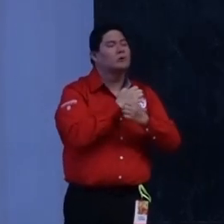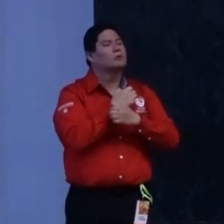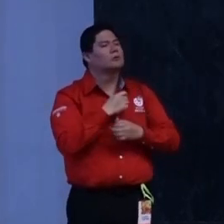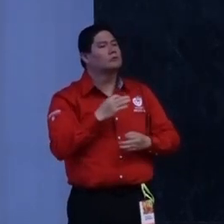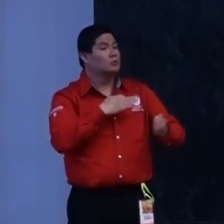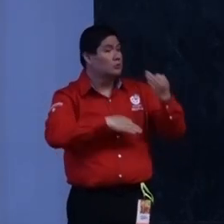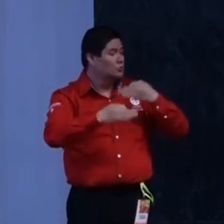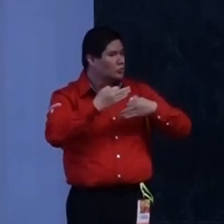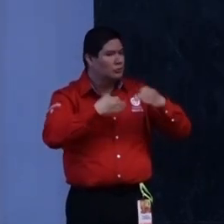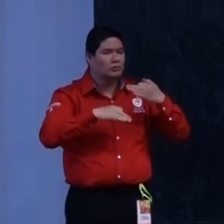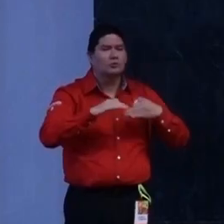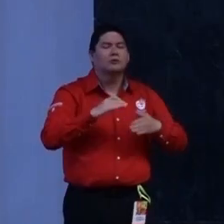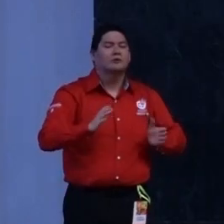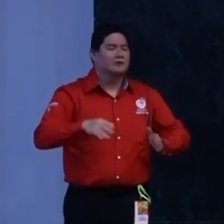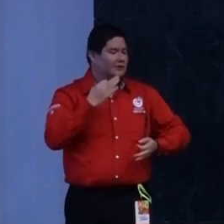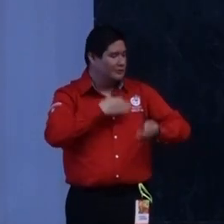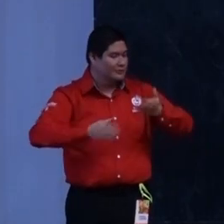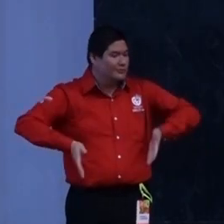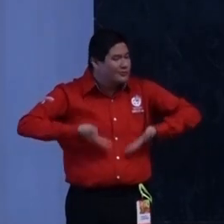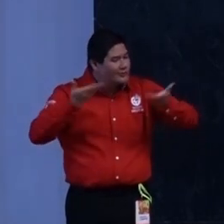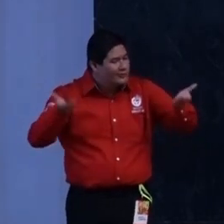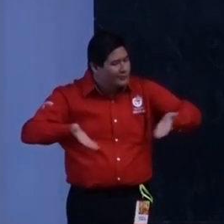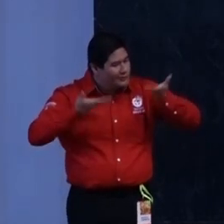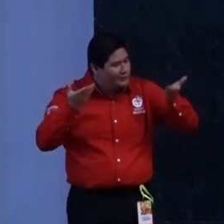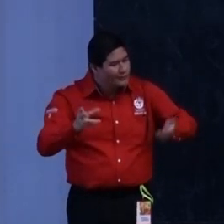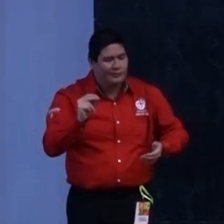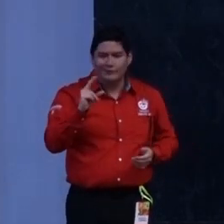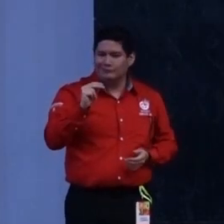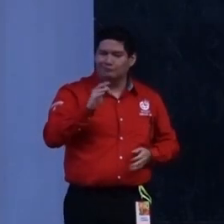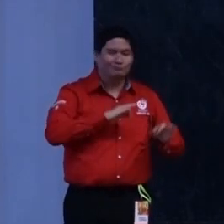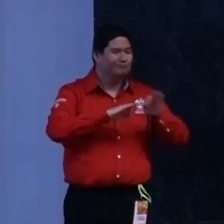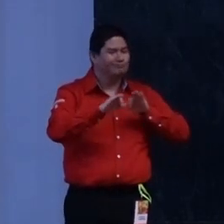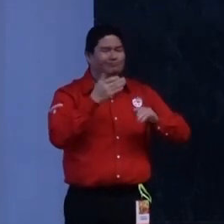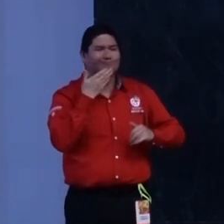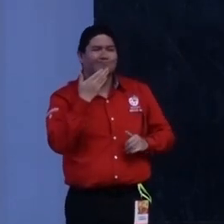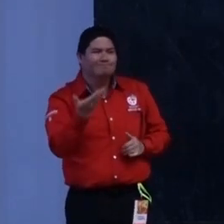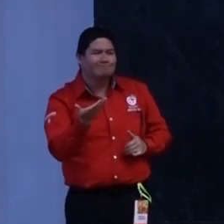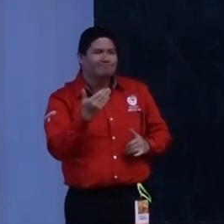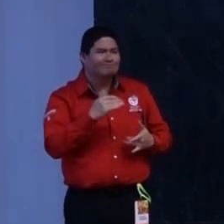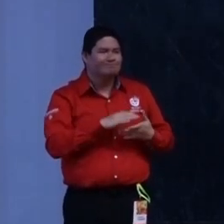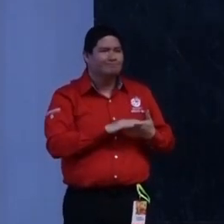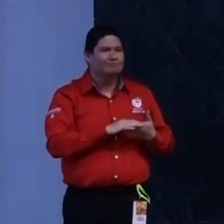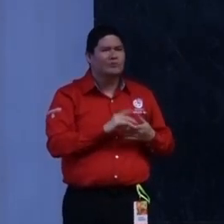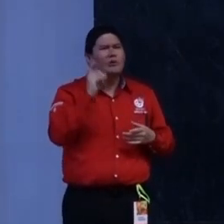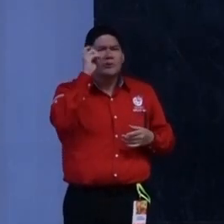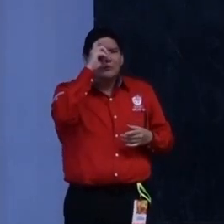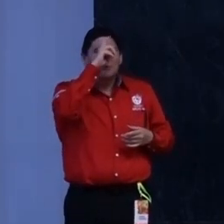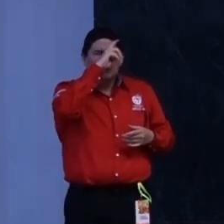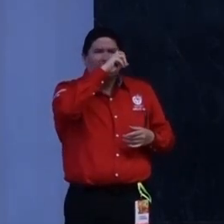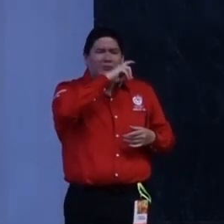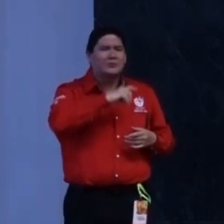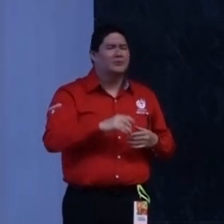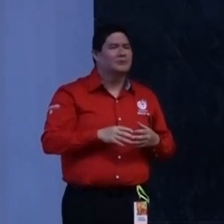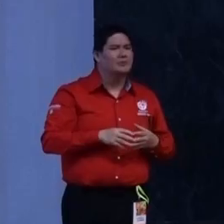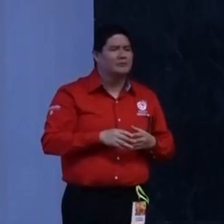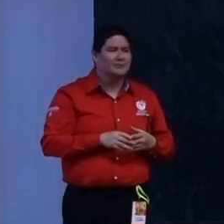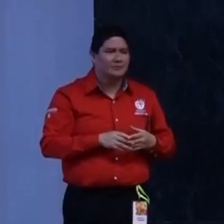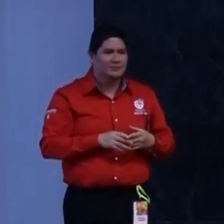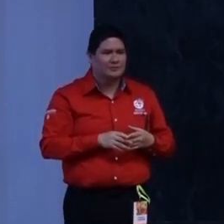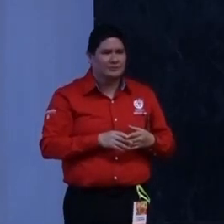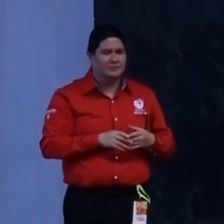la vez, y que si todos animamos al que no toca bien o al que se le dificulta tocar algo,